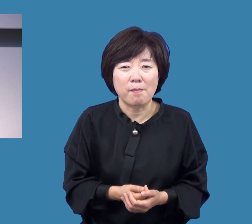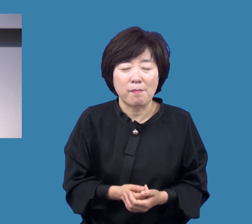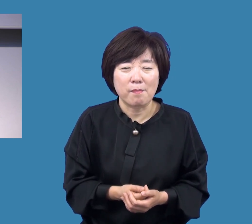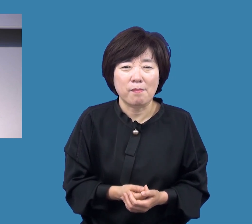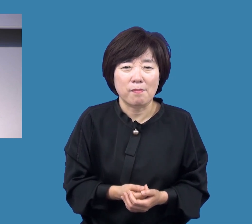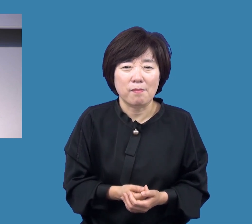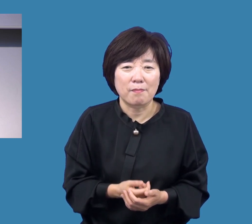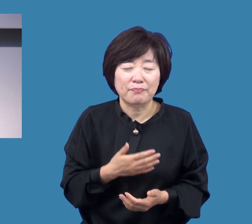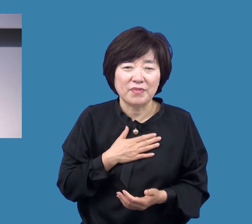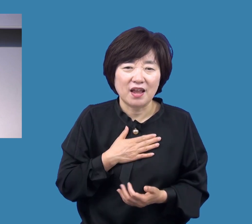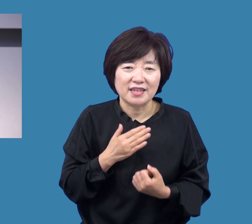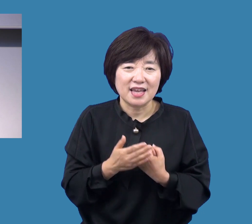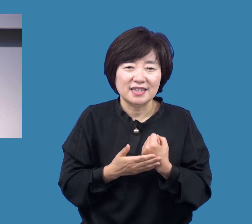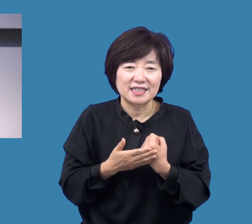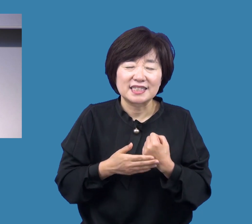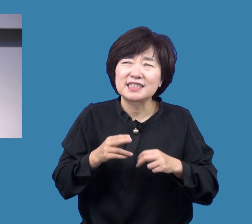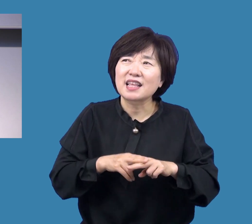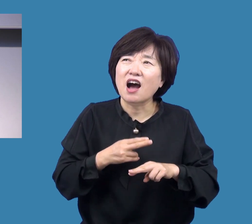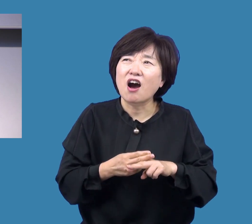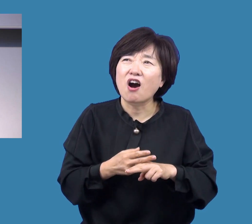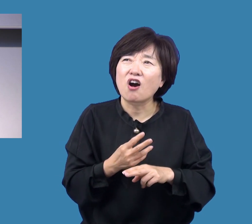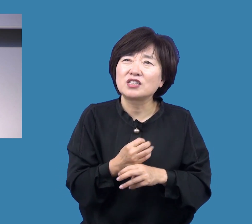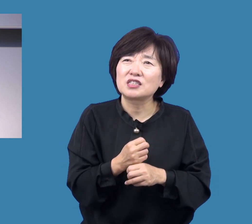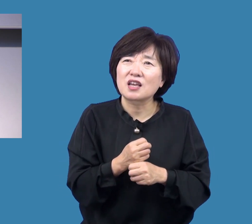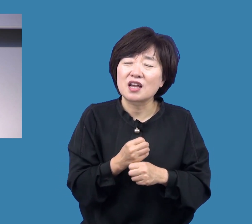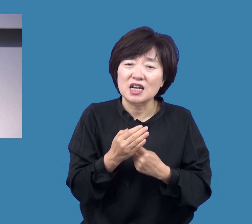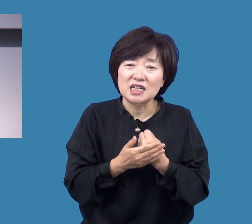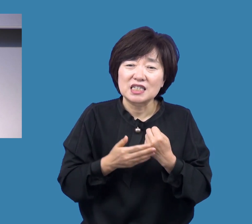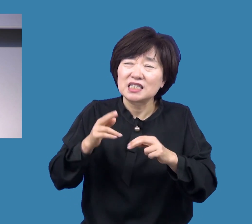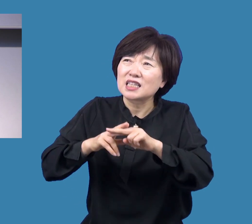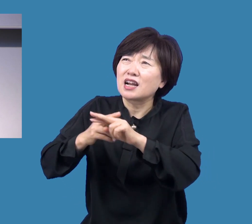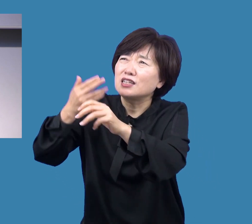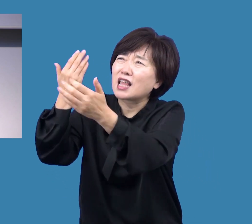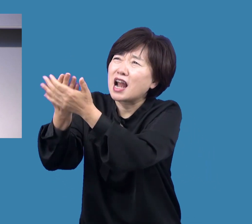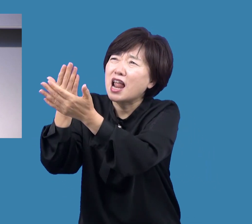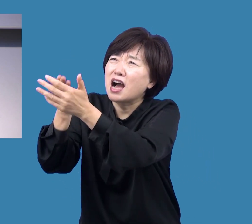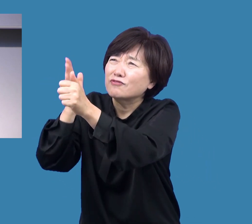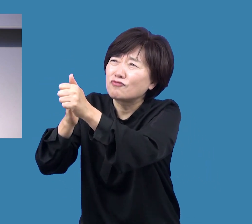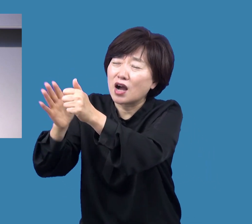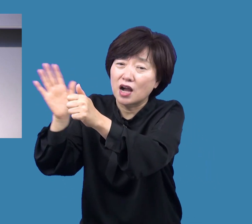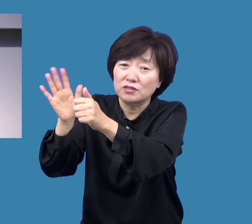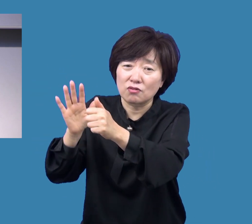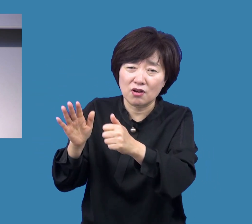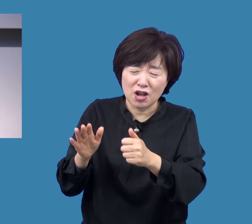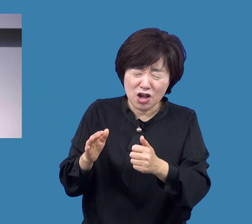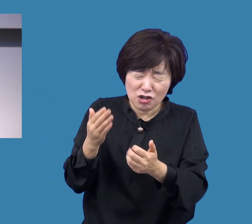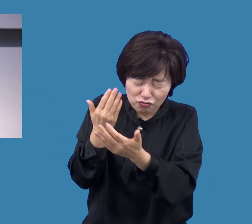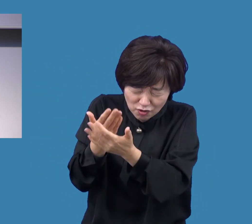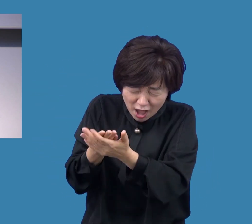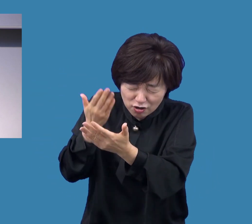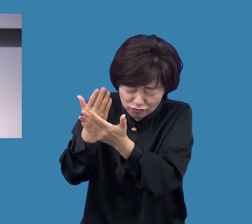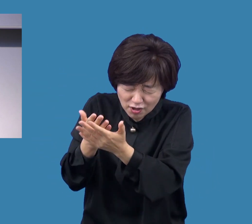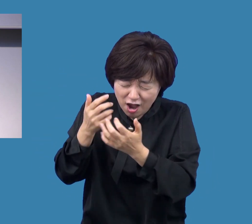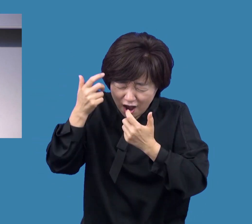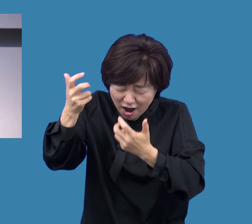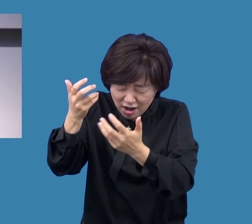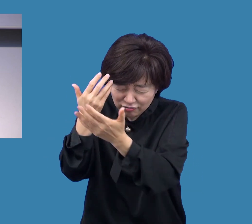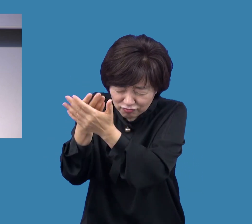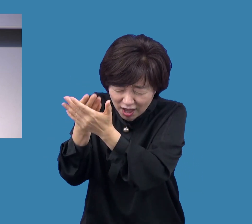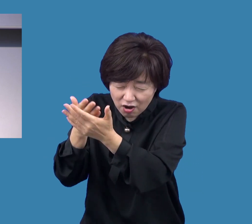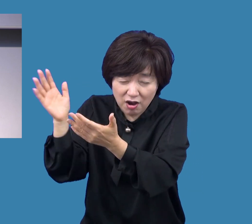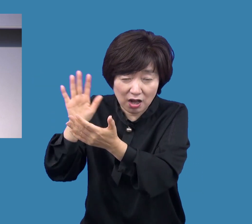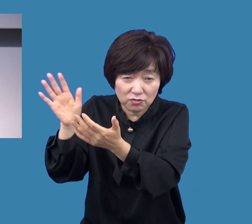저한테 은사가 부어졌던 게 언제냐면 은사를 구했을 때가 아니야. 주십시오 그러고 은사를 구했을 때 주신 게